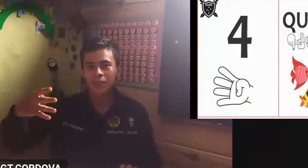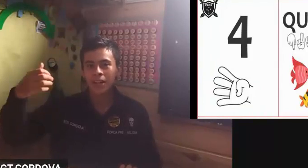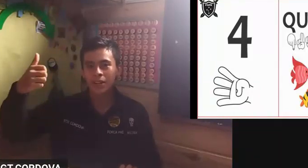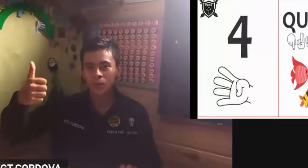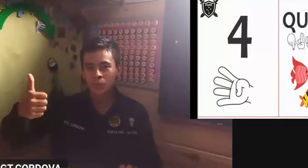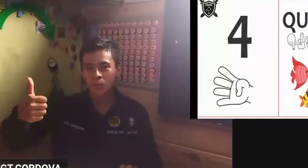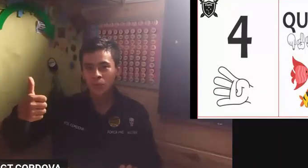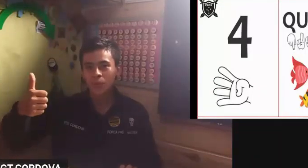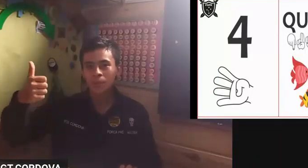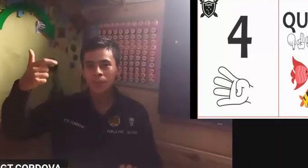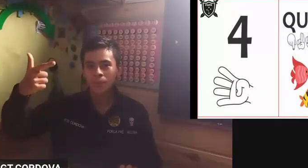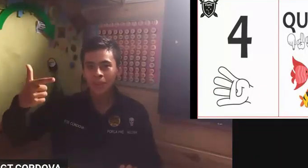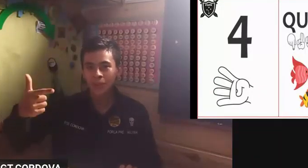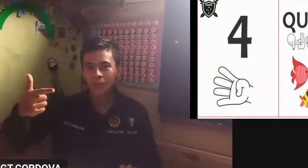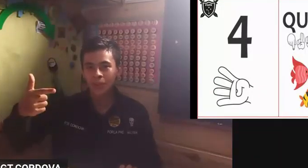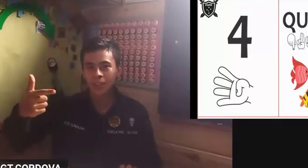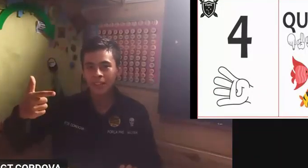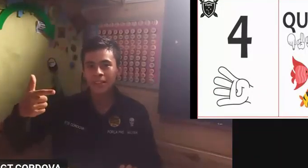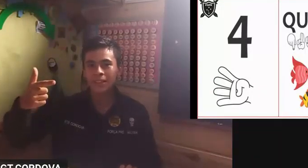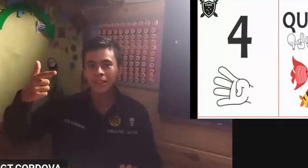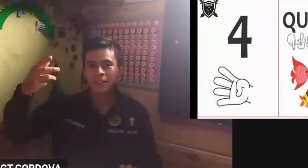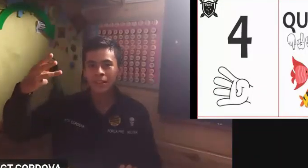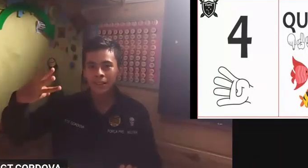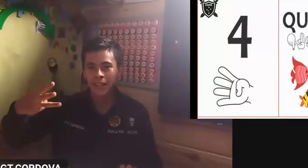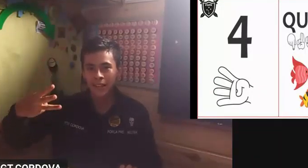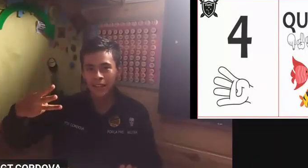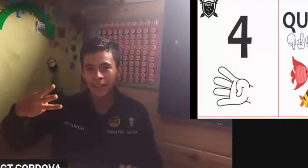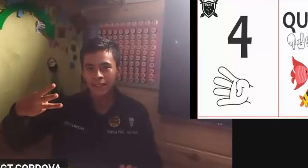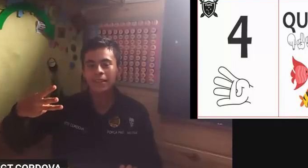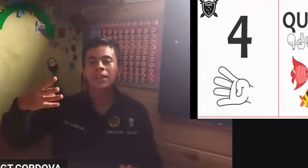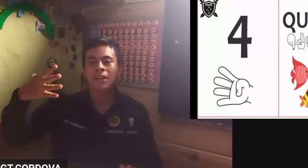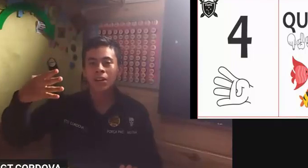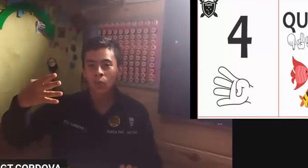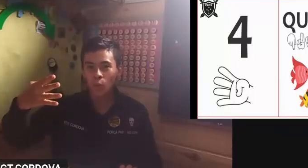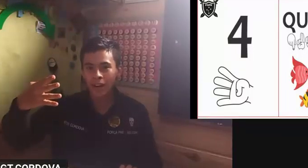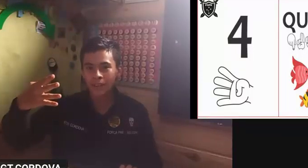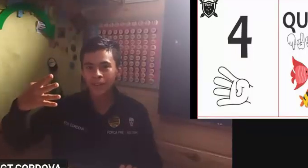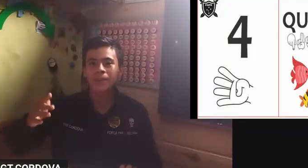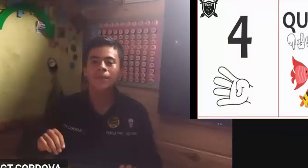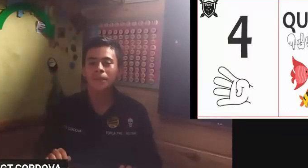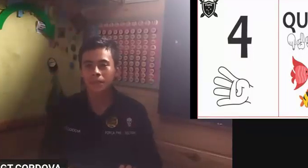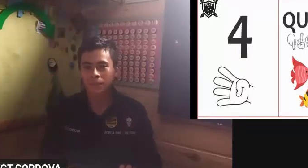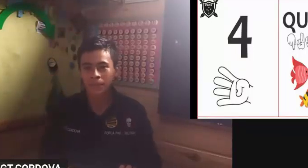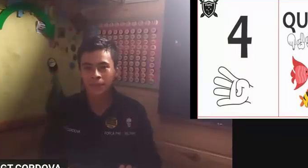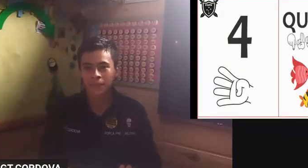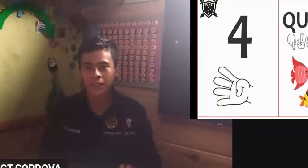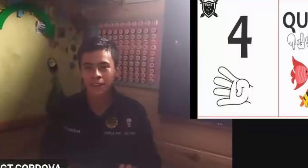recapitular? 1, 2, 3, 4. Sr.